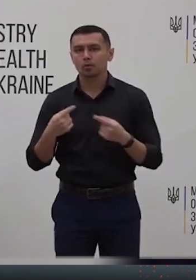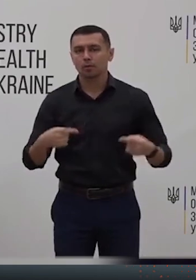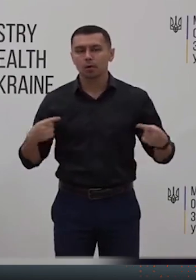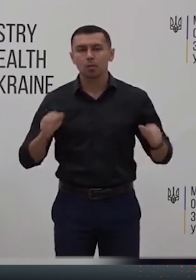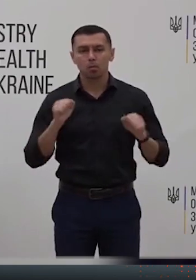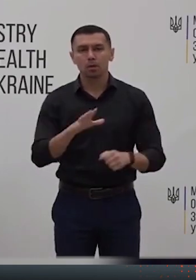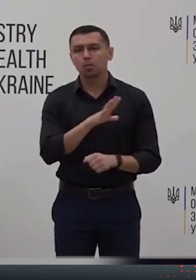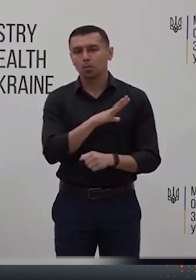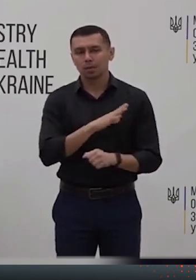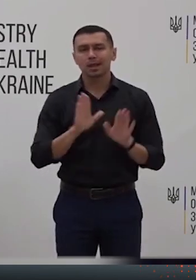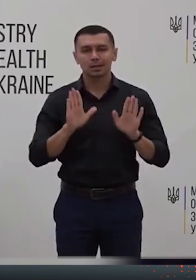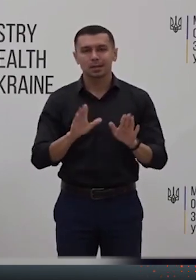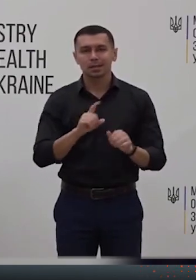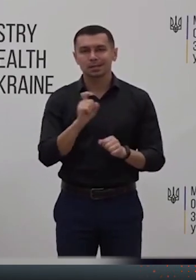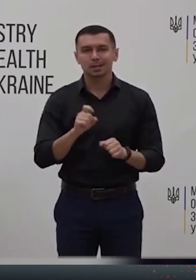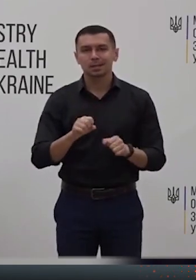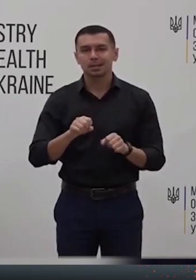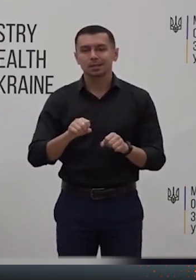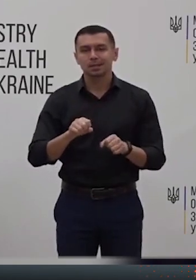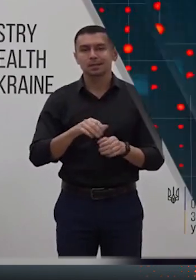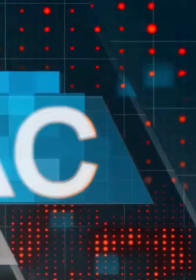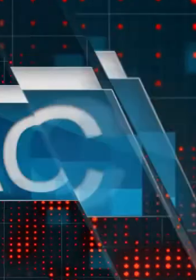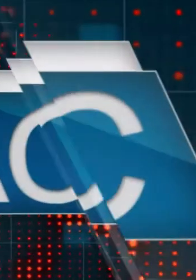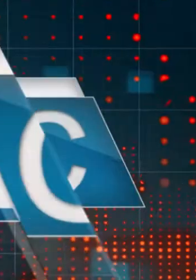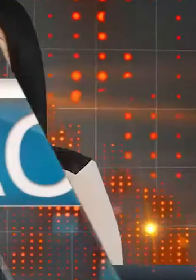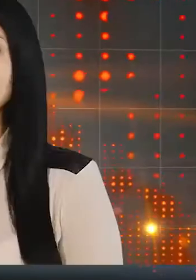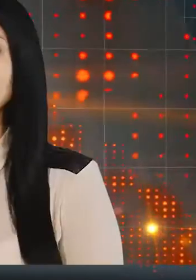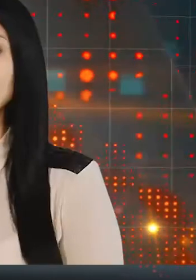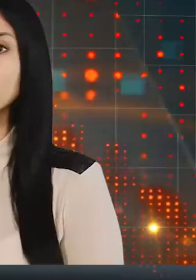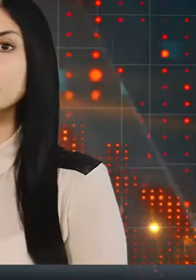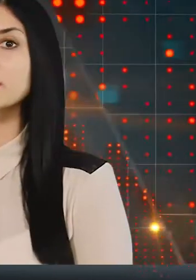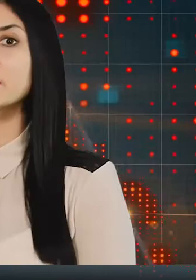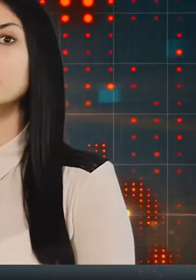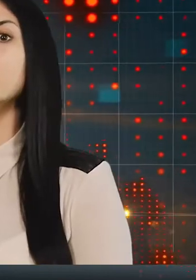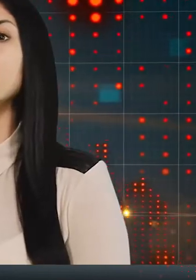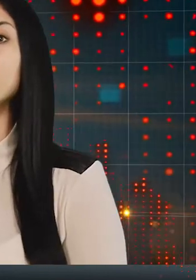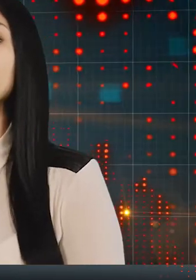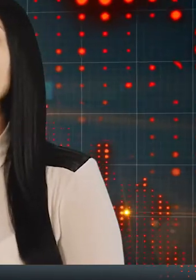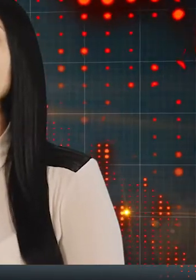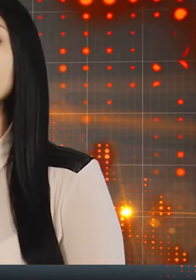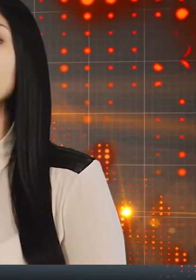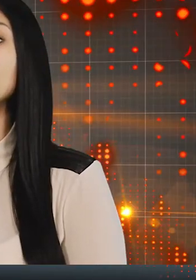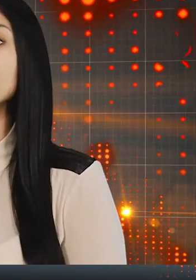здійснюватися тільки за здійснення адресної доставки замовлень, зауважив Степанов. Окрім того, на засіданні уряду